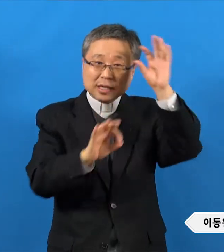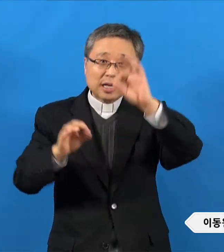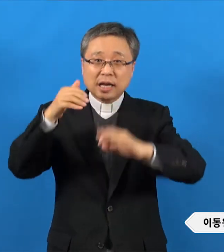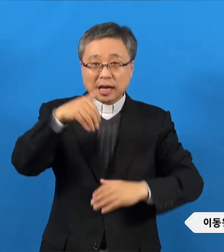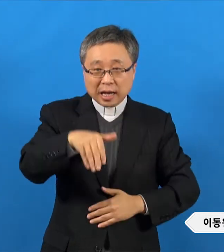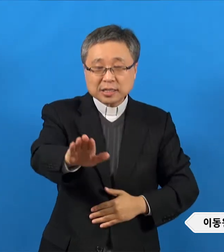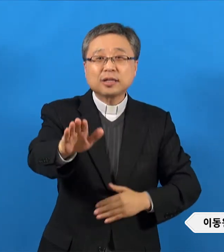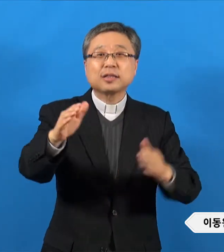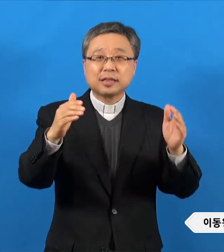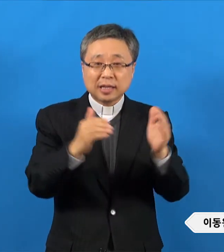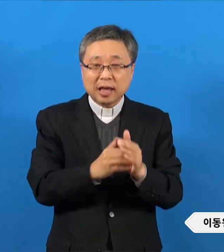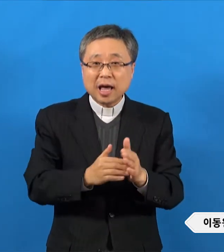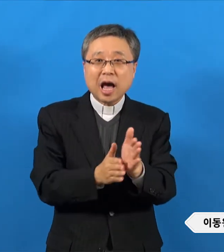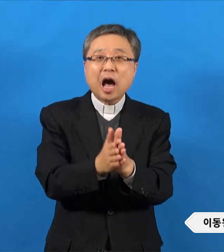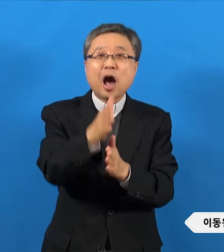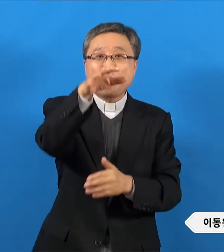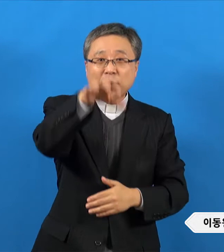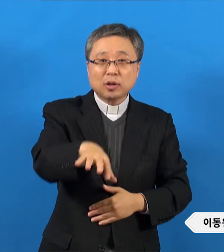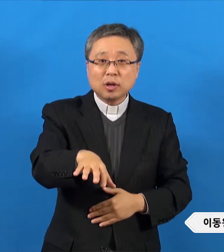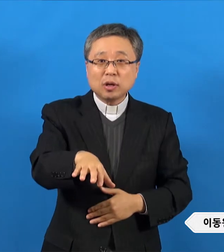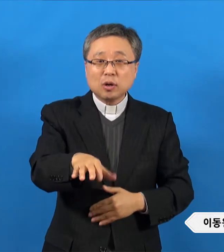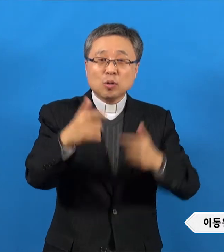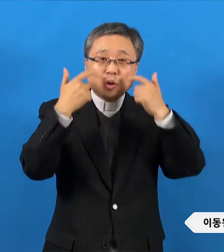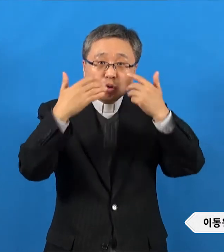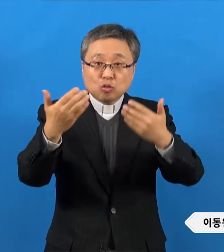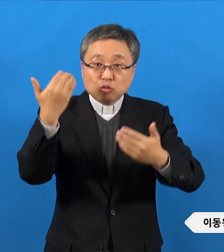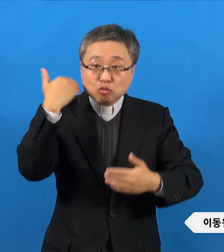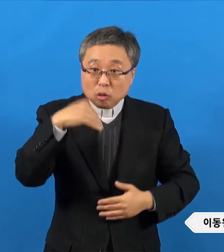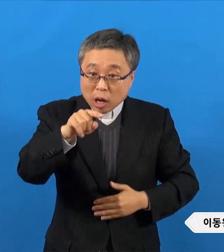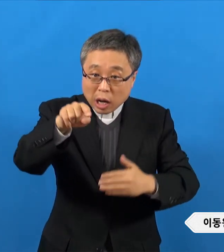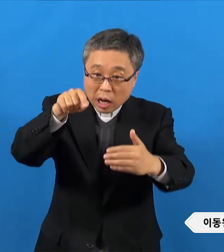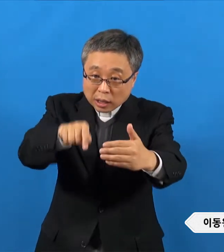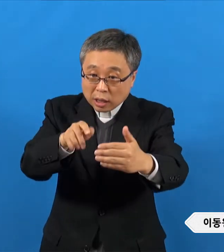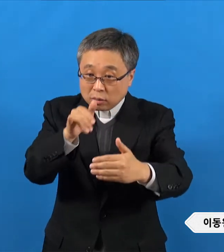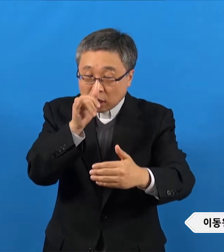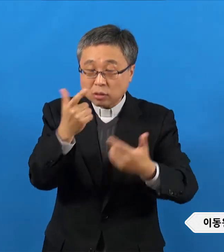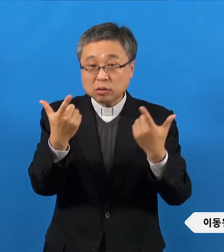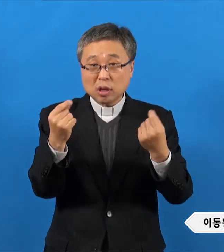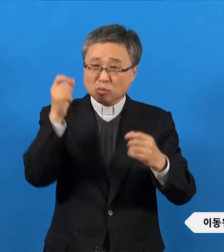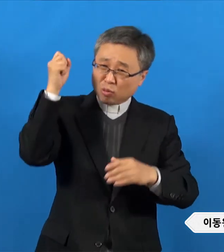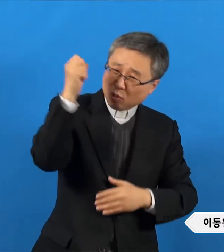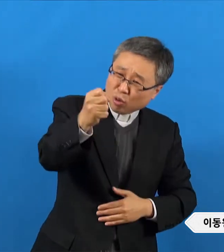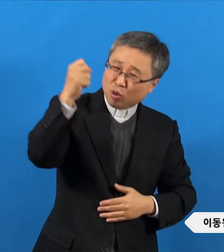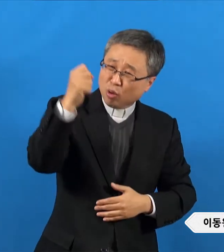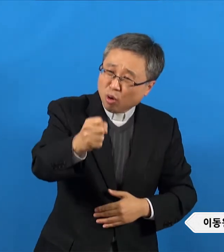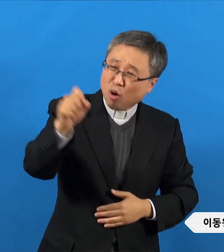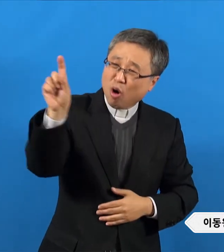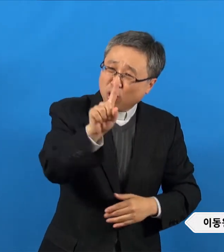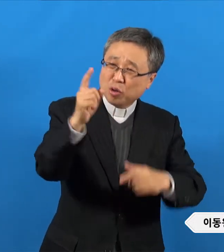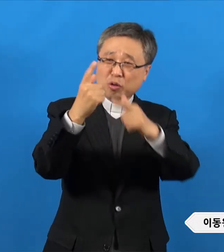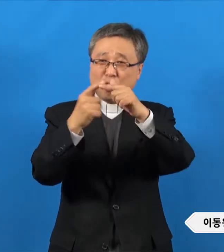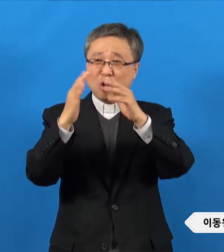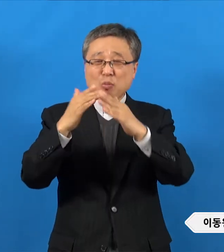아파트로. 근데 분명히 안에 누가 있는 것 같은데 문을 두들기면서 아무 교회 목사입니다. 그러니까 갑자기